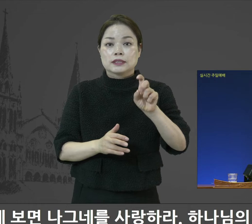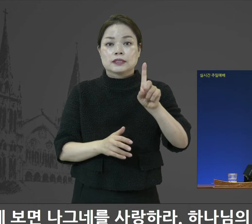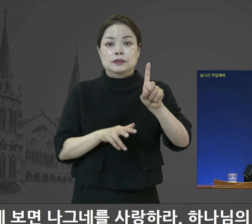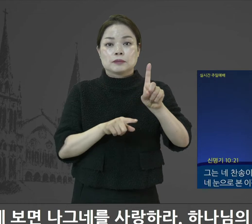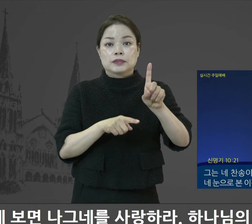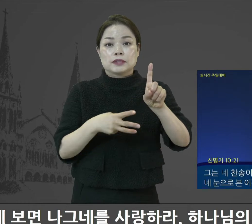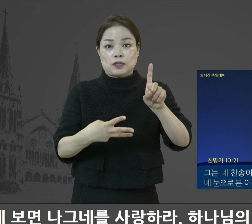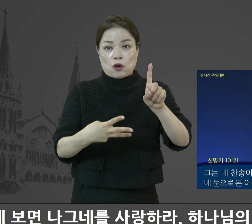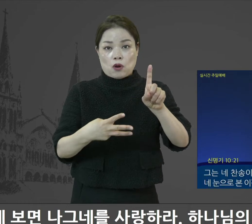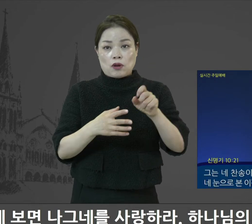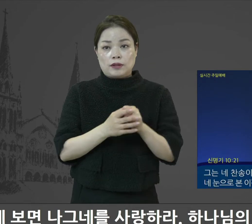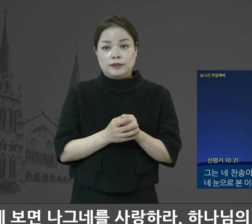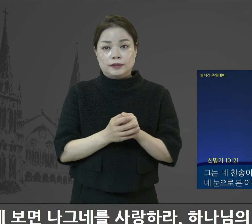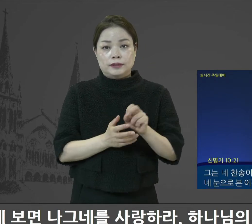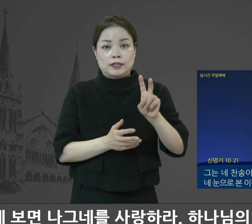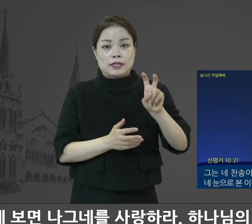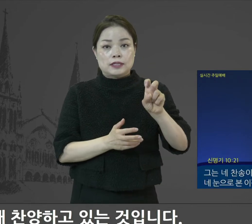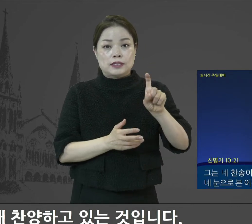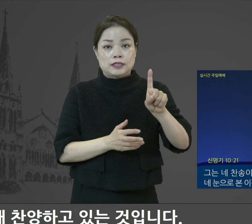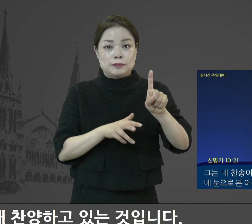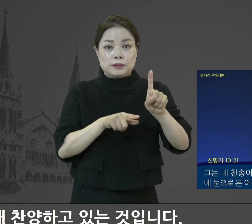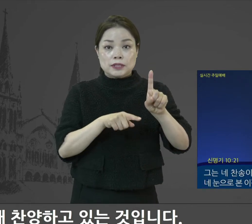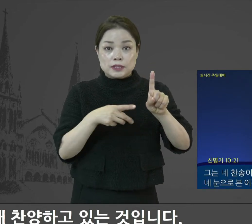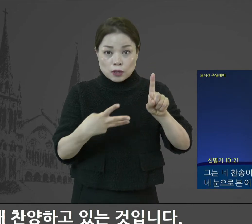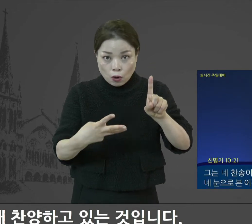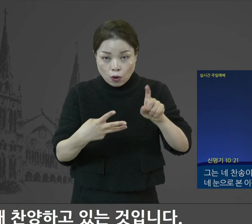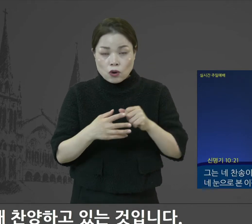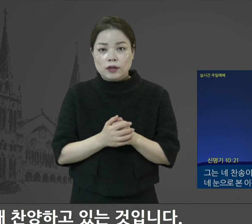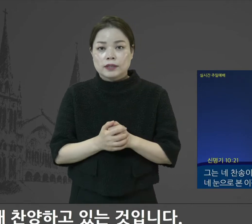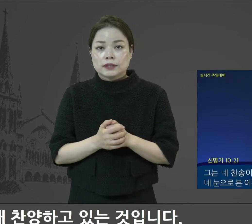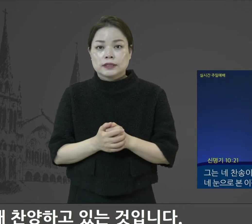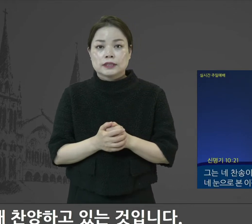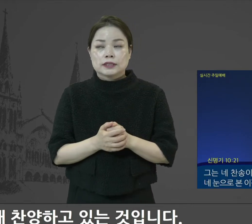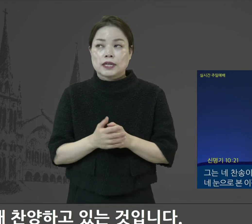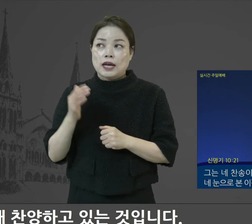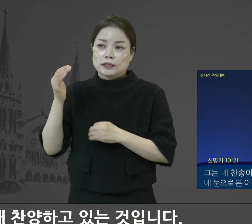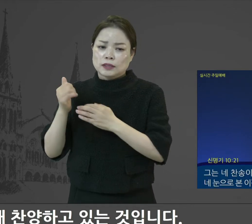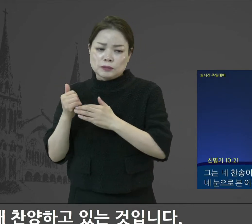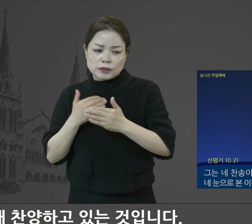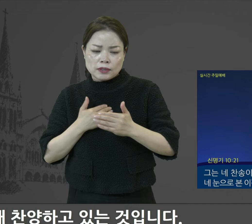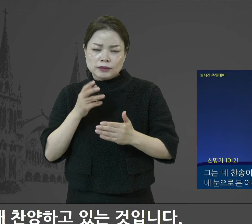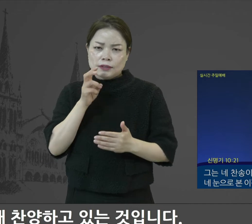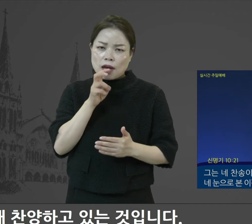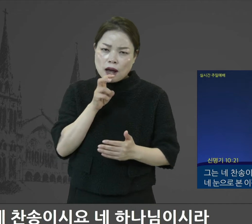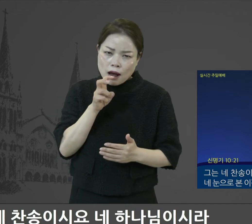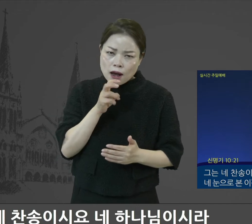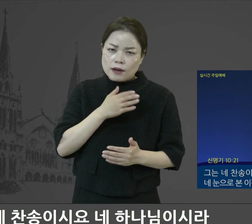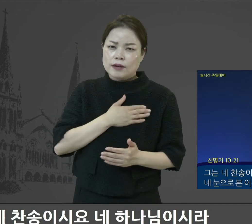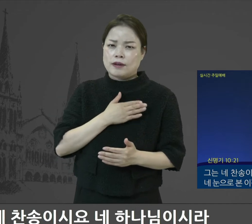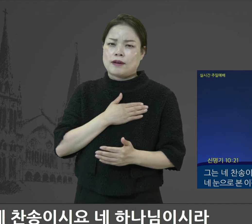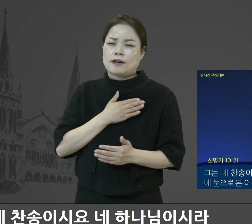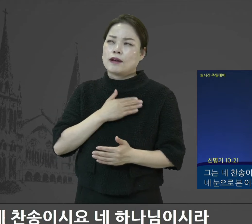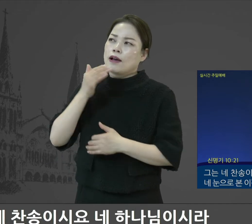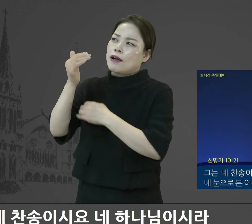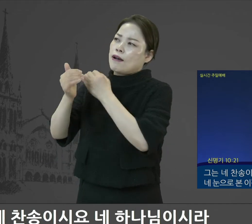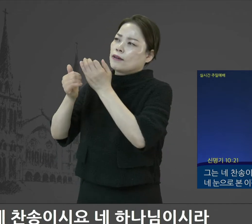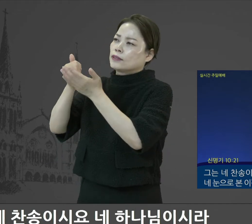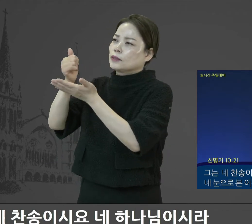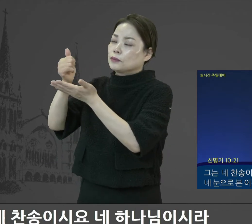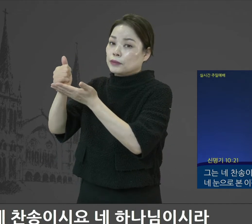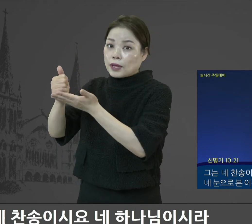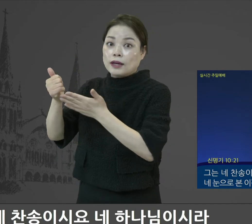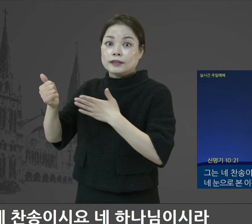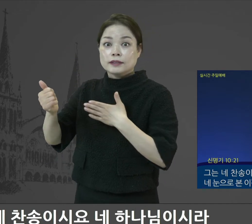자막 올려주시고요, 못 찾으신 분 자막 보시기 바랍니다. 읽겠습니다. 그는 내 찬송이요 내